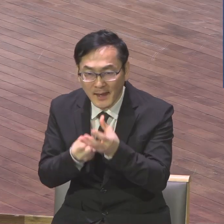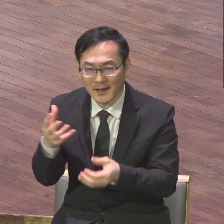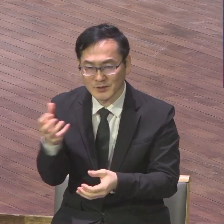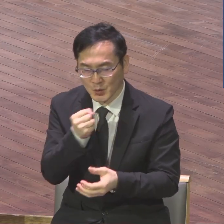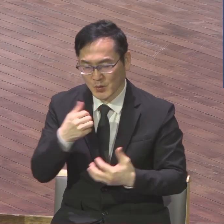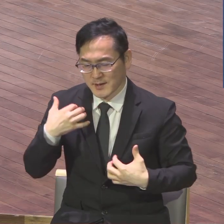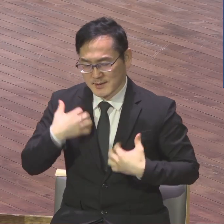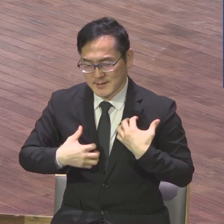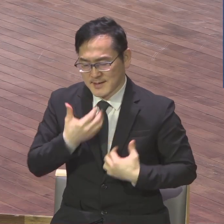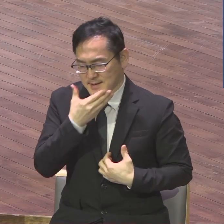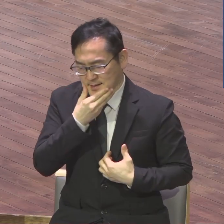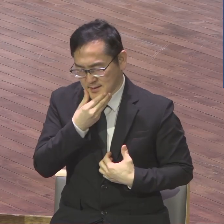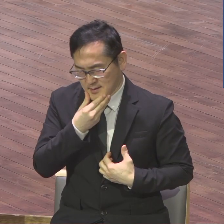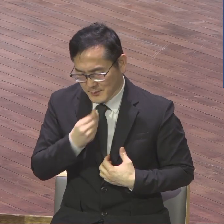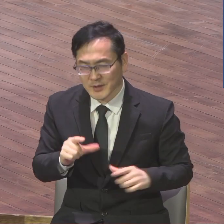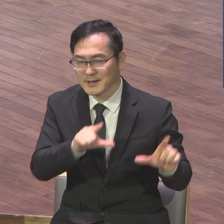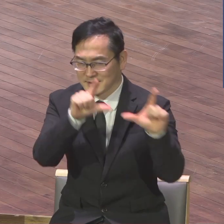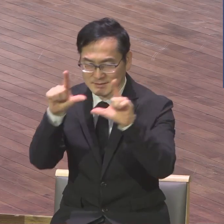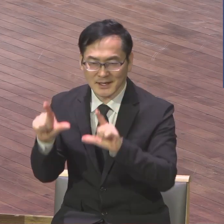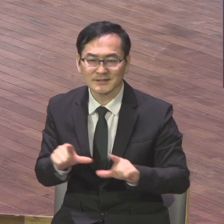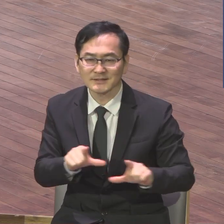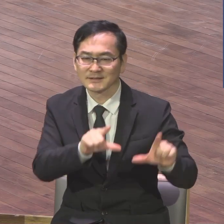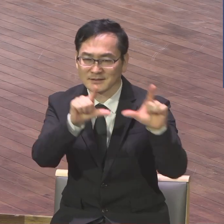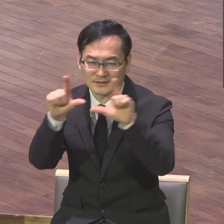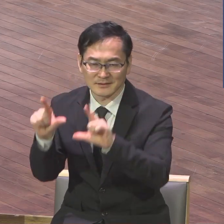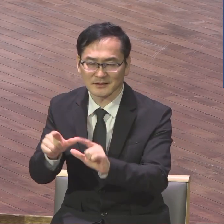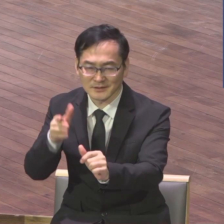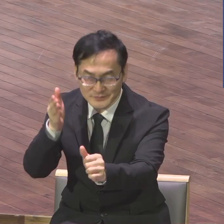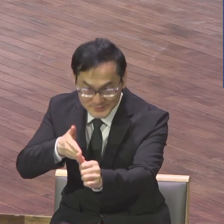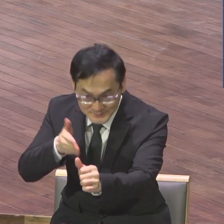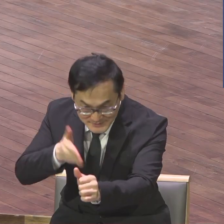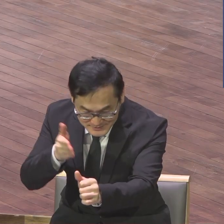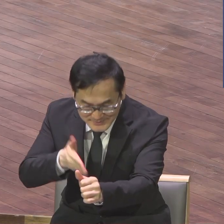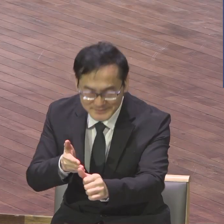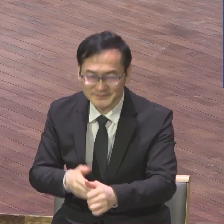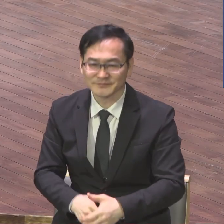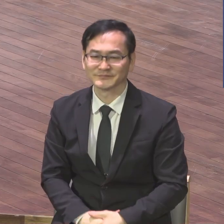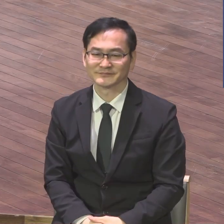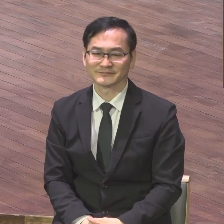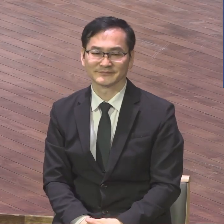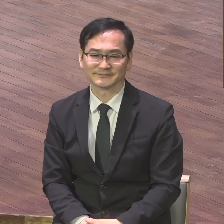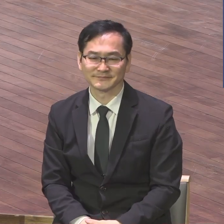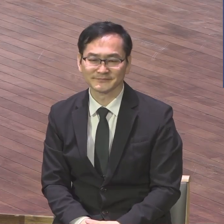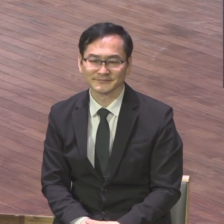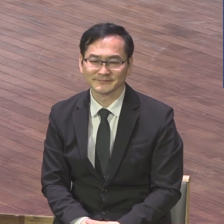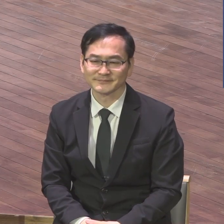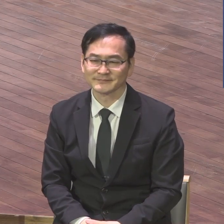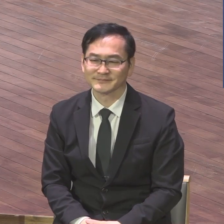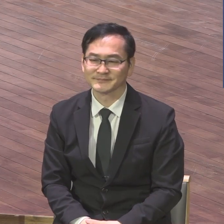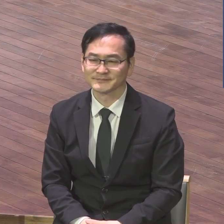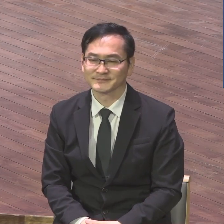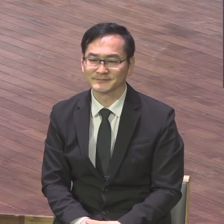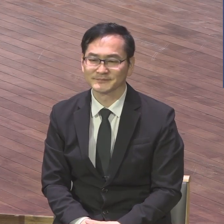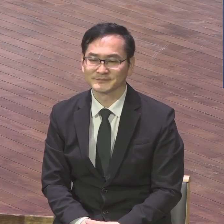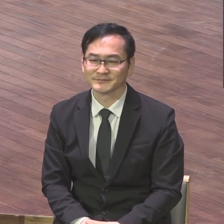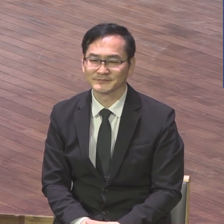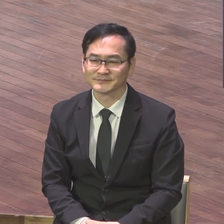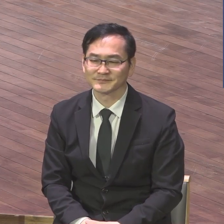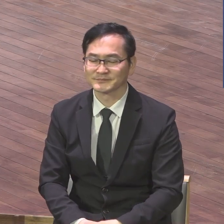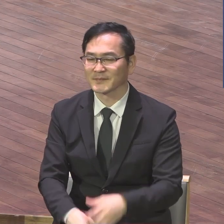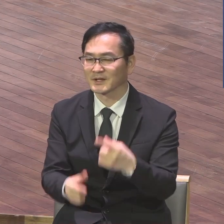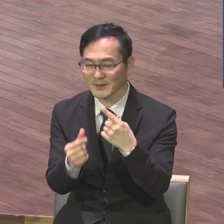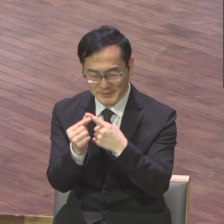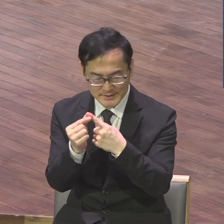참 행복의 삶을 사는 그런 성도들 다 되시기를 정으로 축복합니다. 그럼